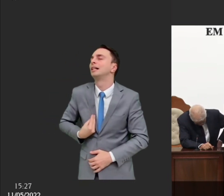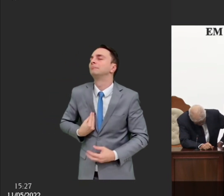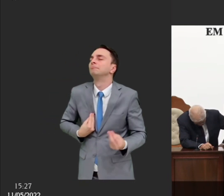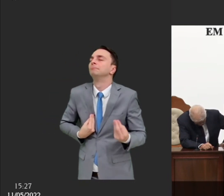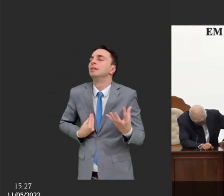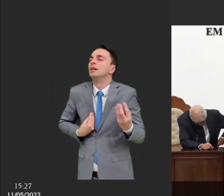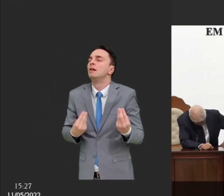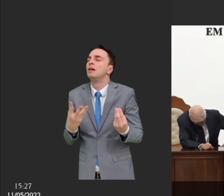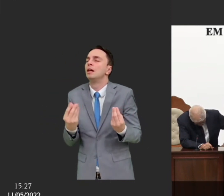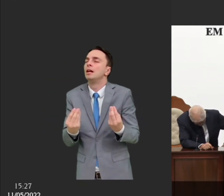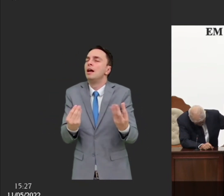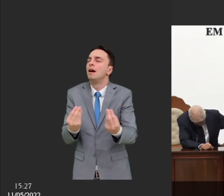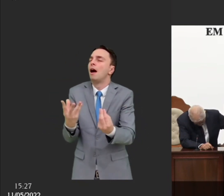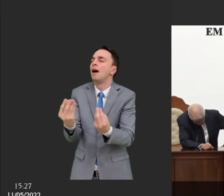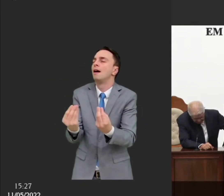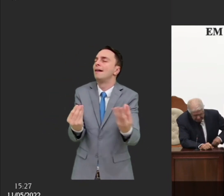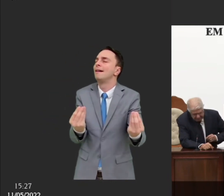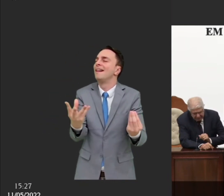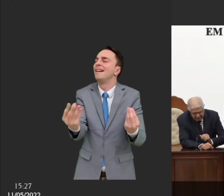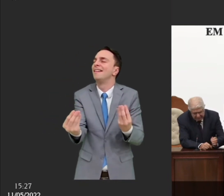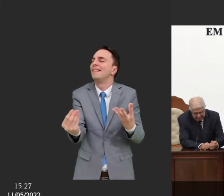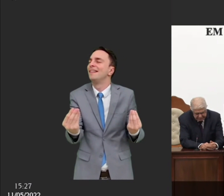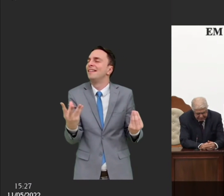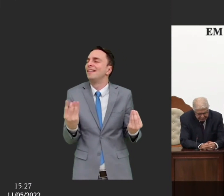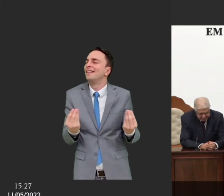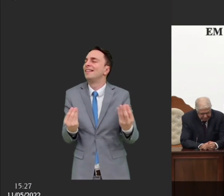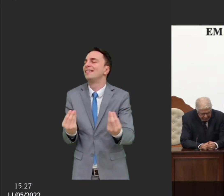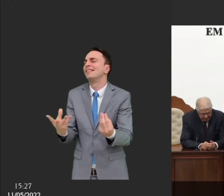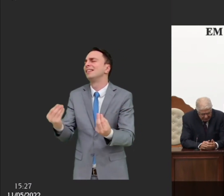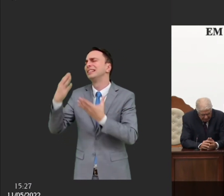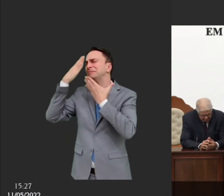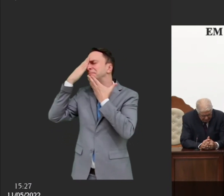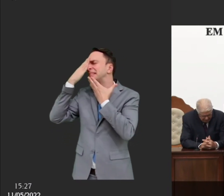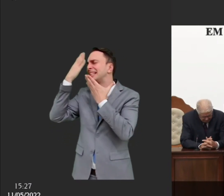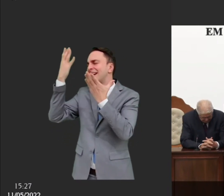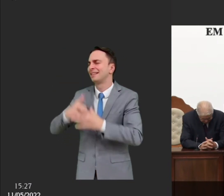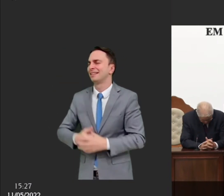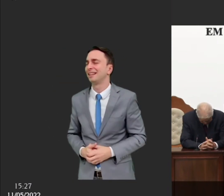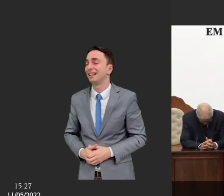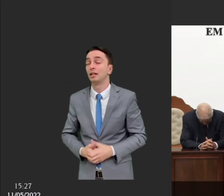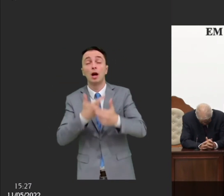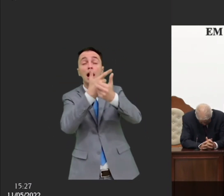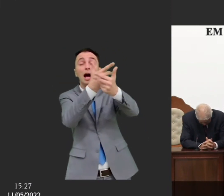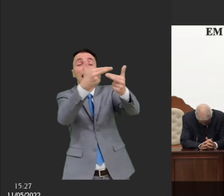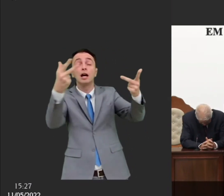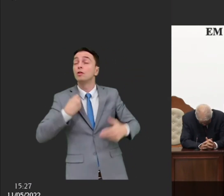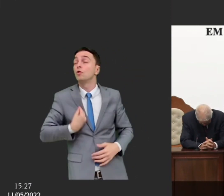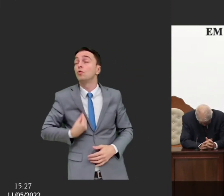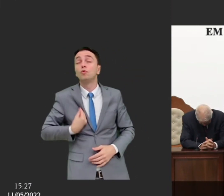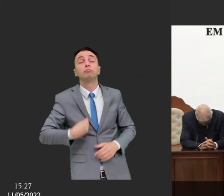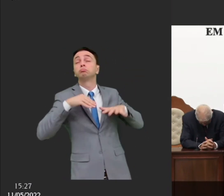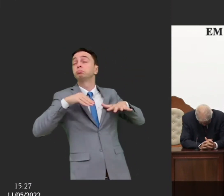as obras das tuas mãos e crer que tudo que existe foi feito pela mão do Deus